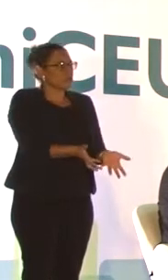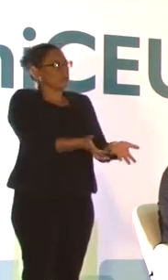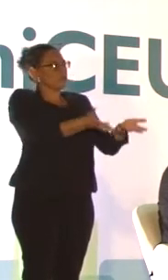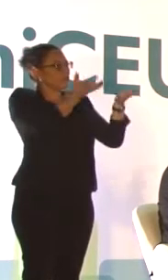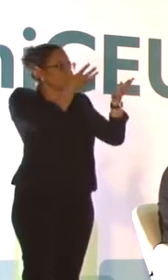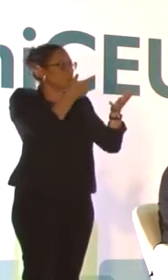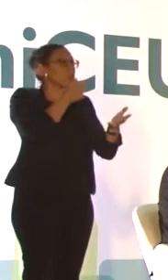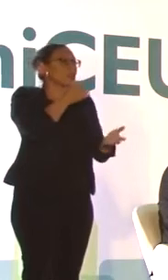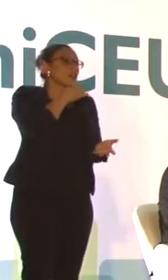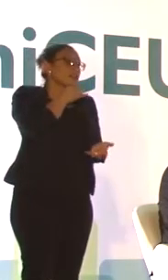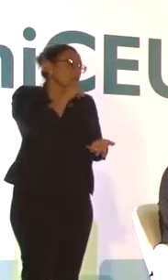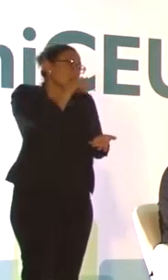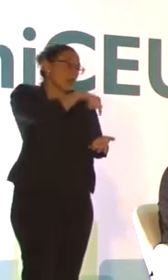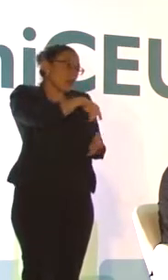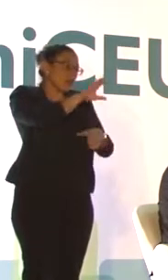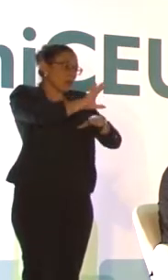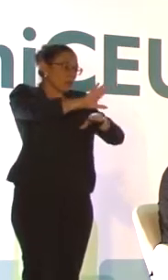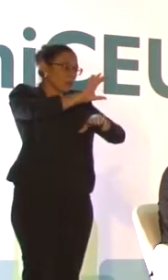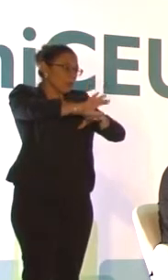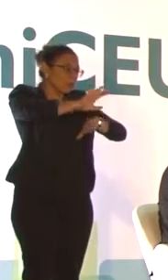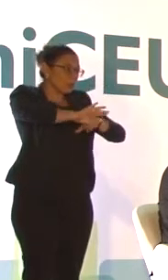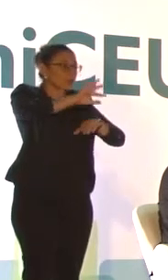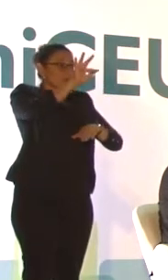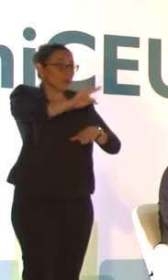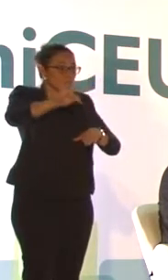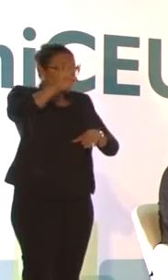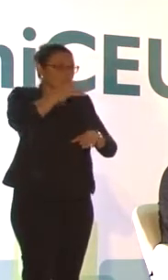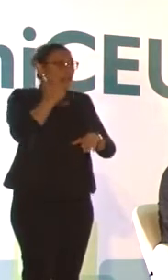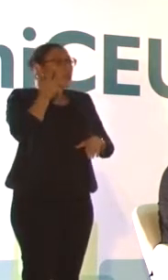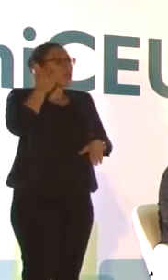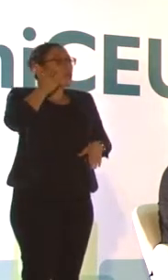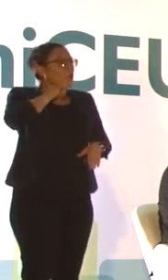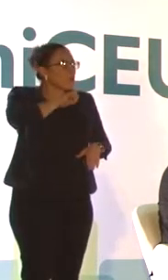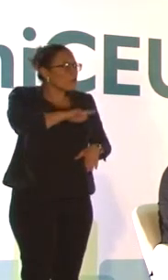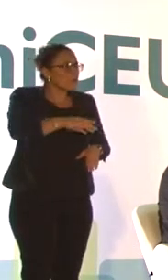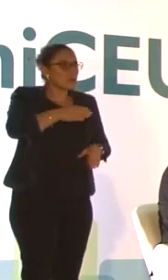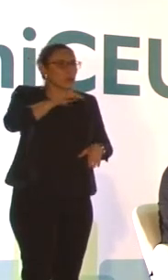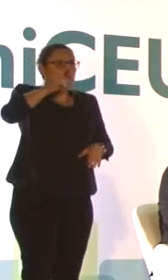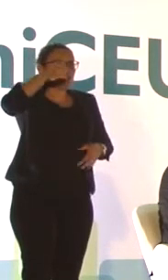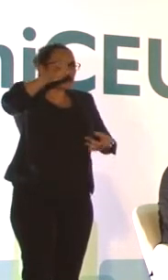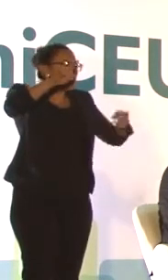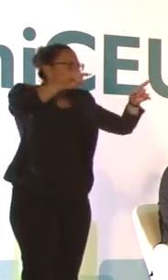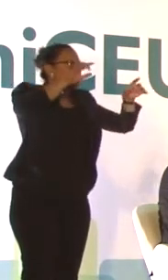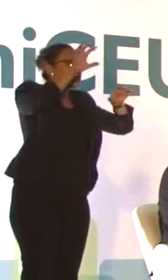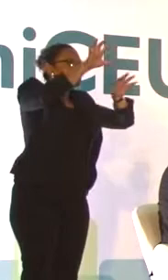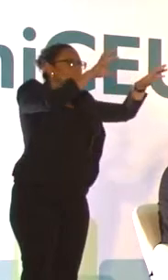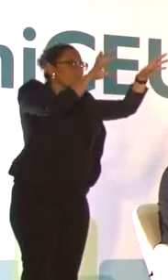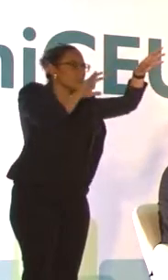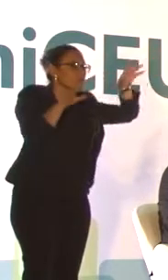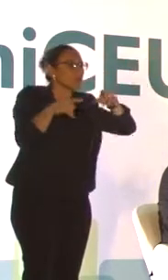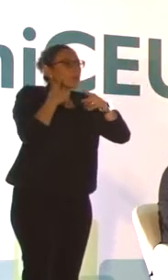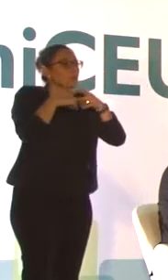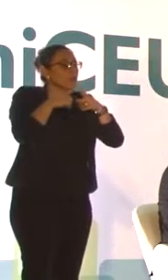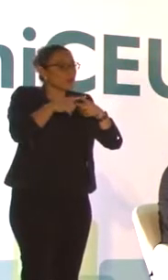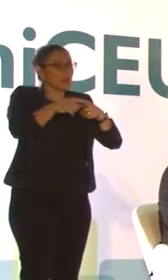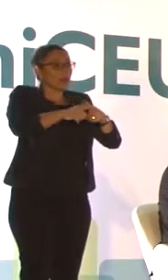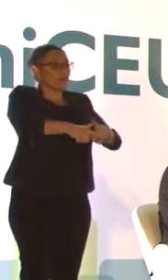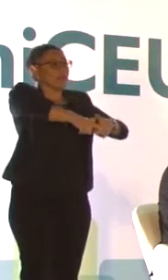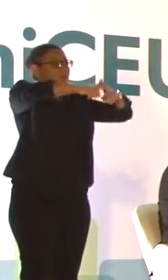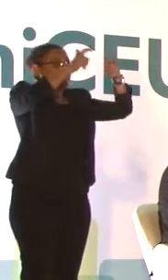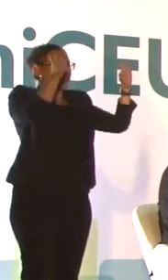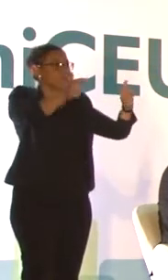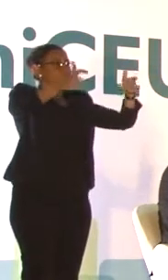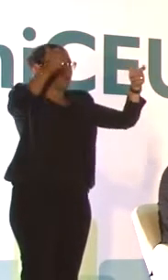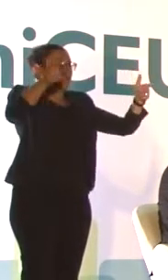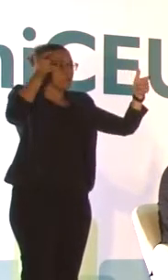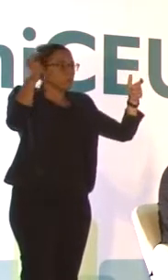destes cursos em que a universidade chega a um público bastante grande da nossa